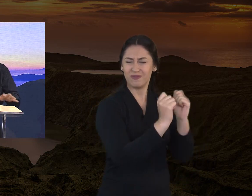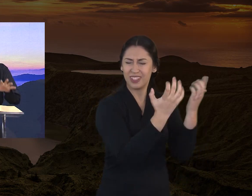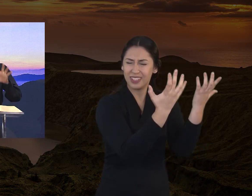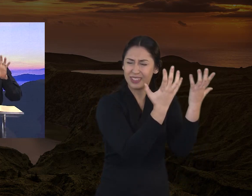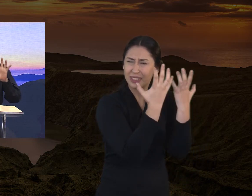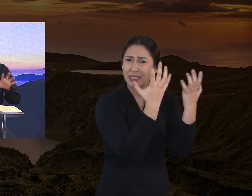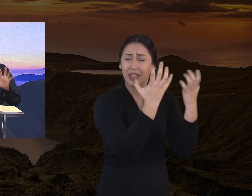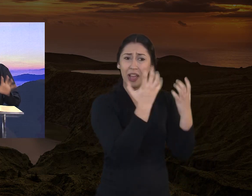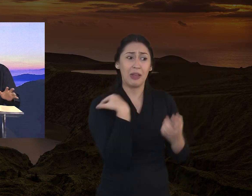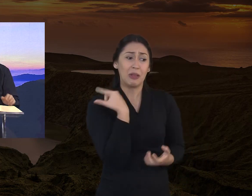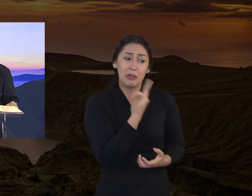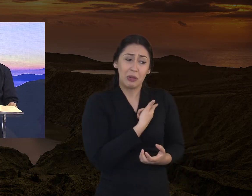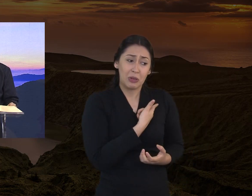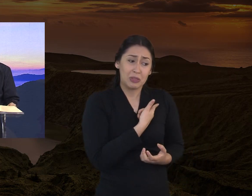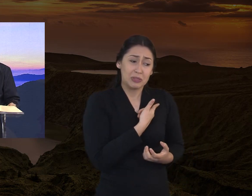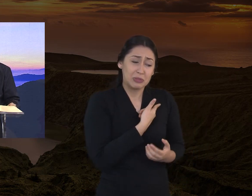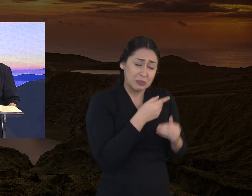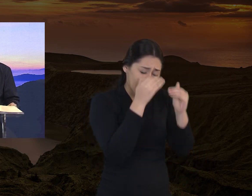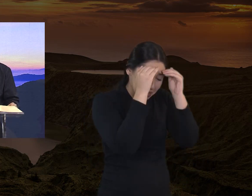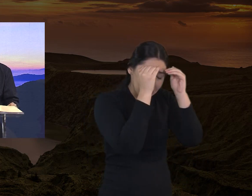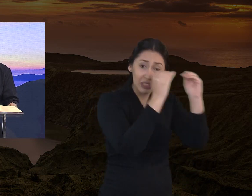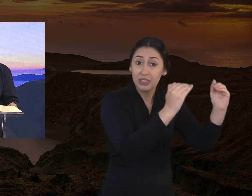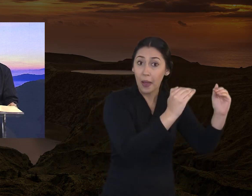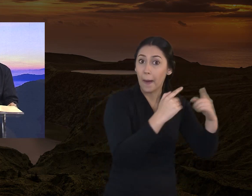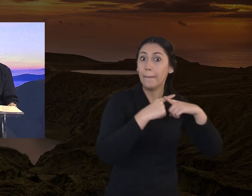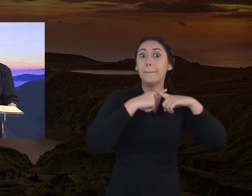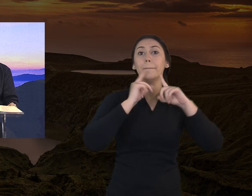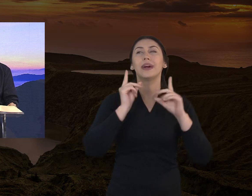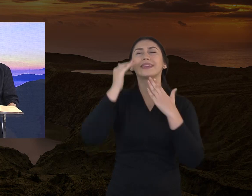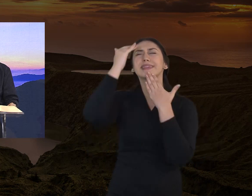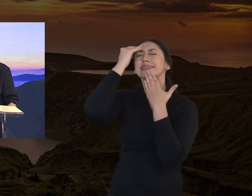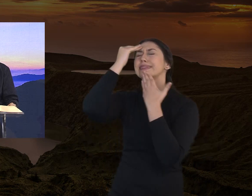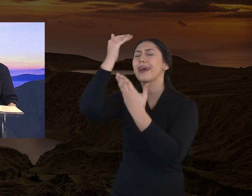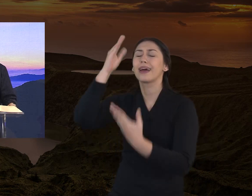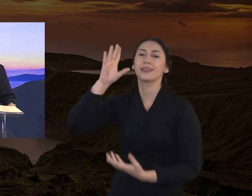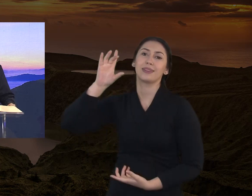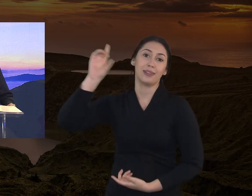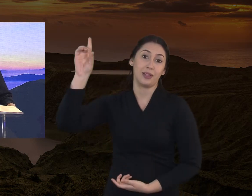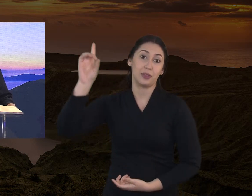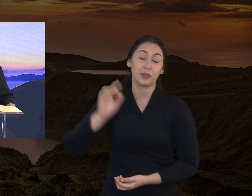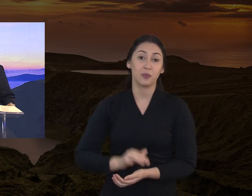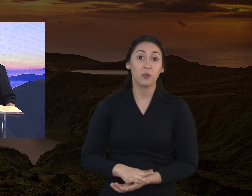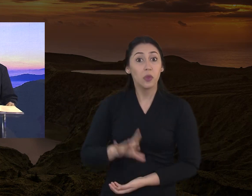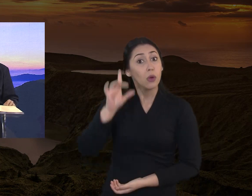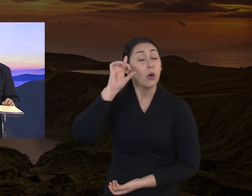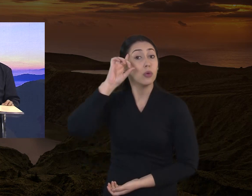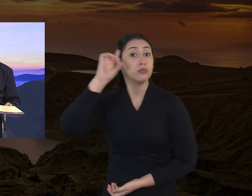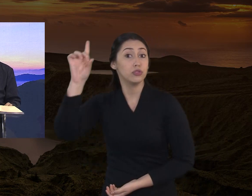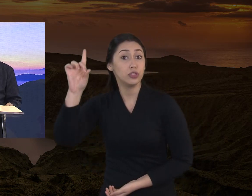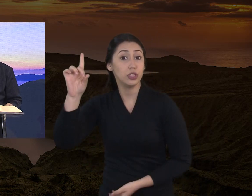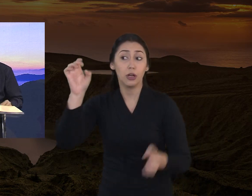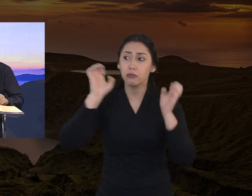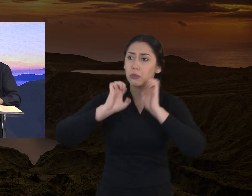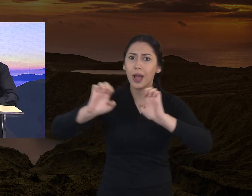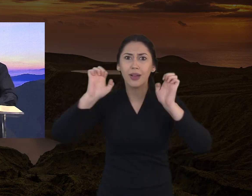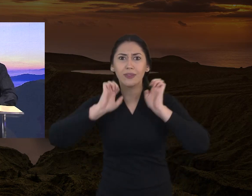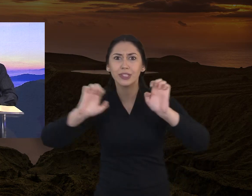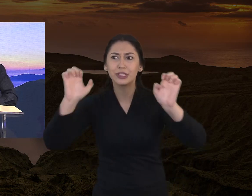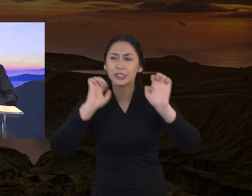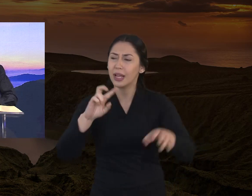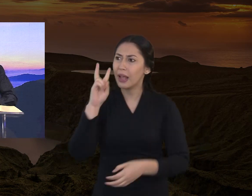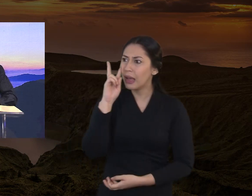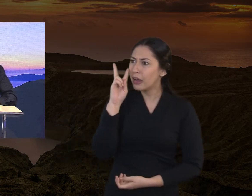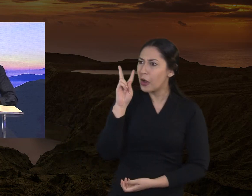fazia realizar as coisas que ele queria. Mas, graças a Deus, um dia nós ouvimos o Evangelho